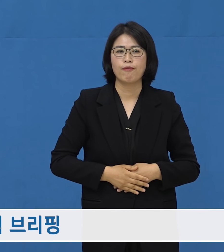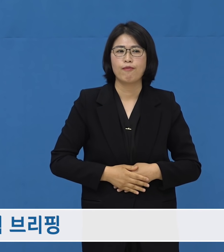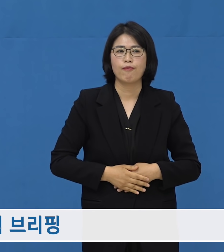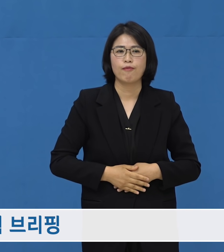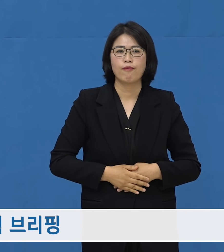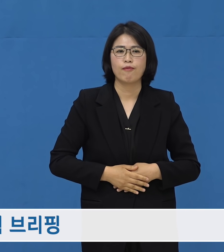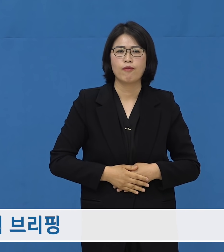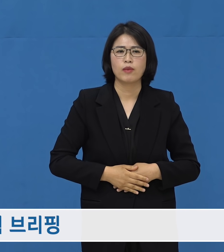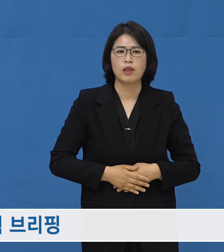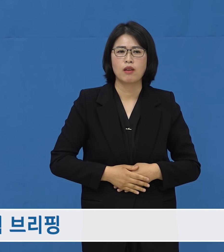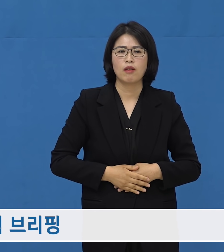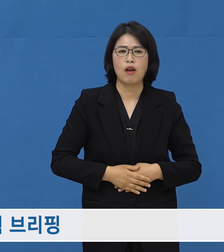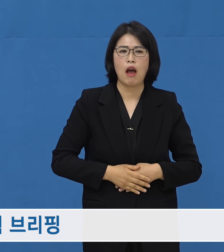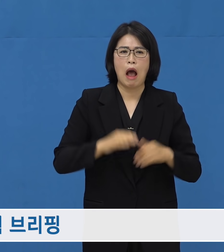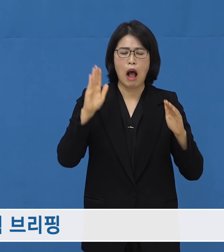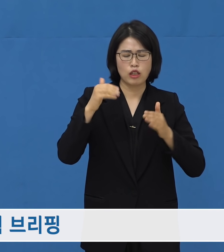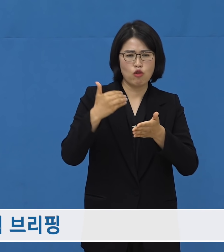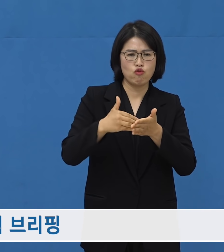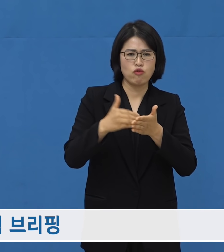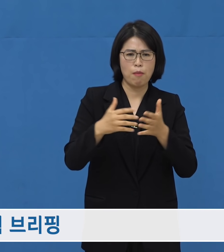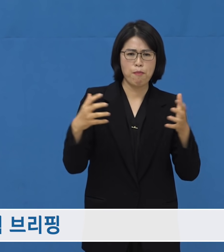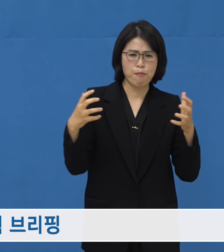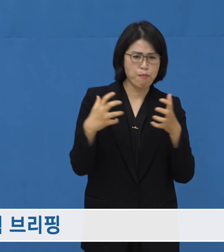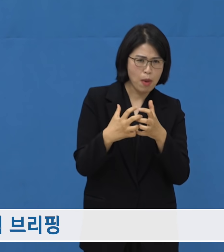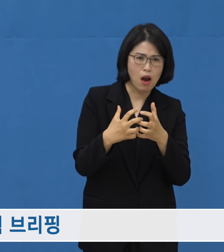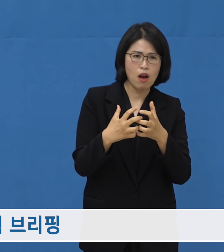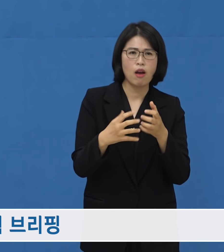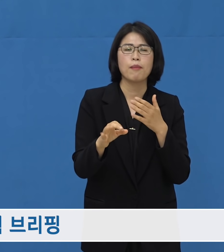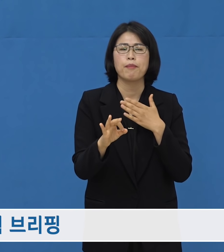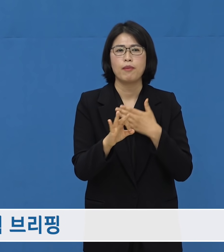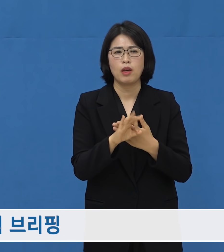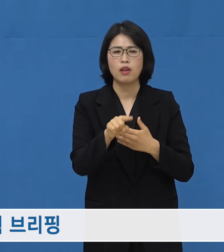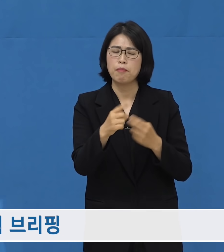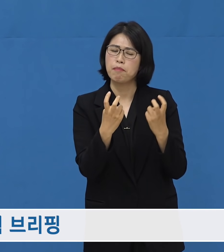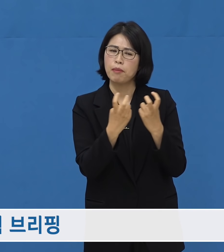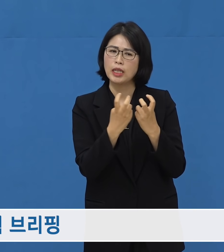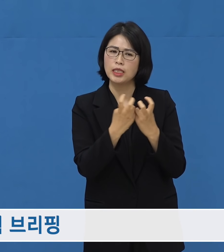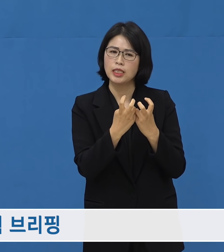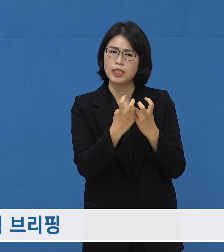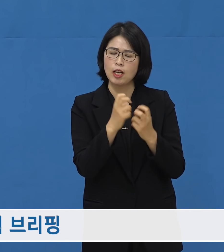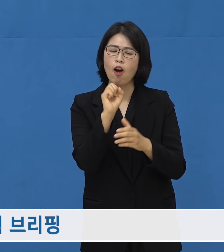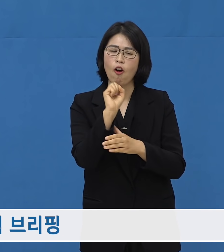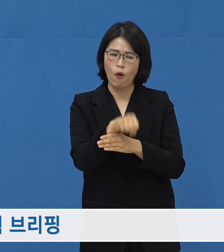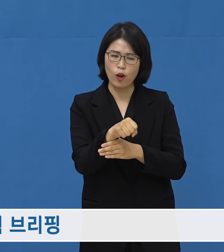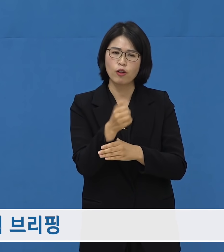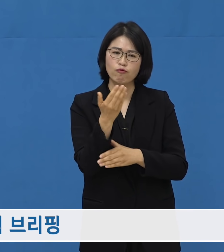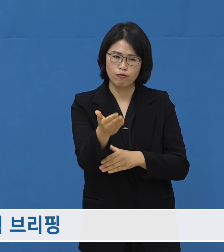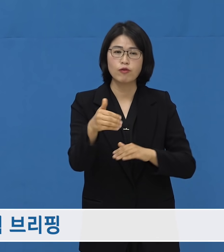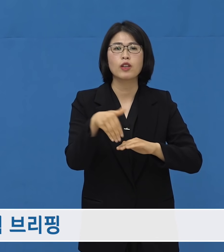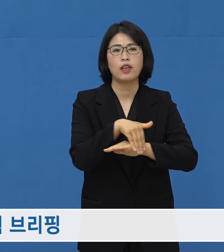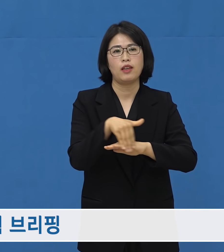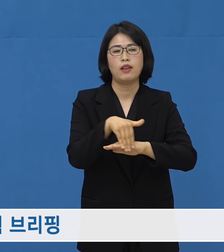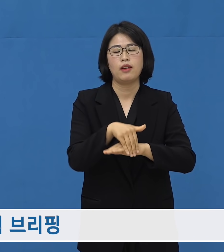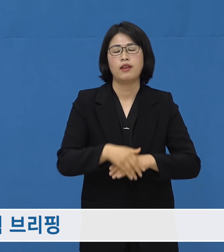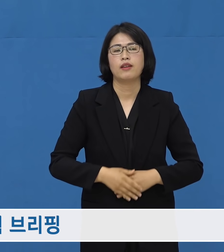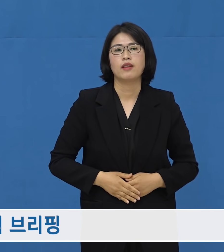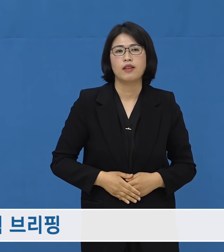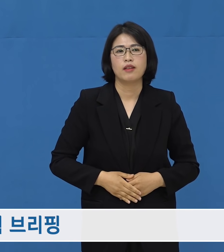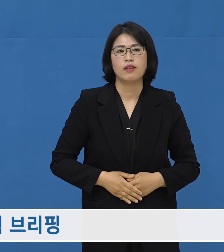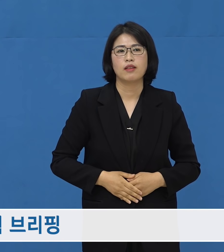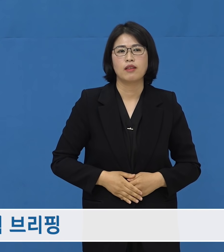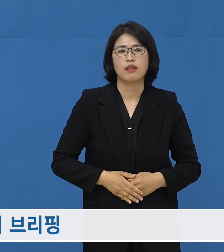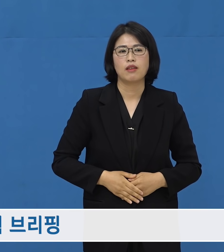과대 감일 학교 학급에 대해서는 이러한 방식을 허용할 계획입니다.